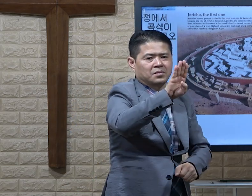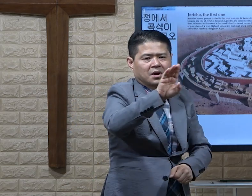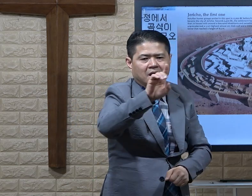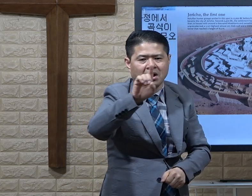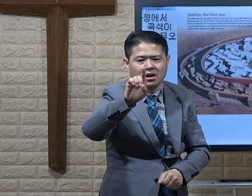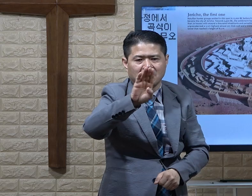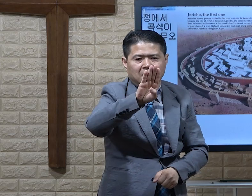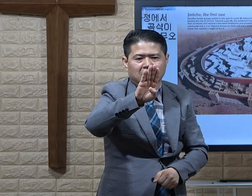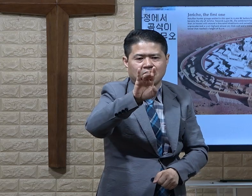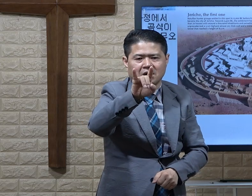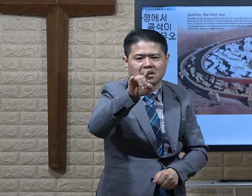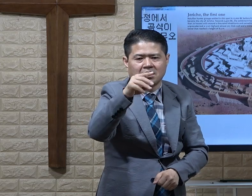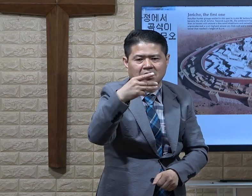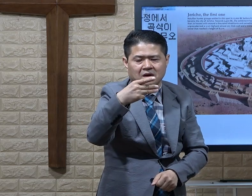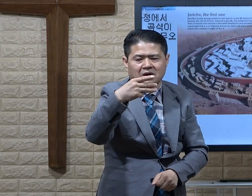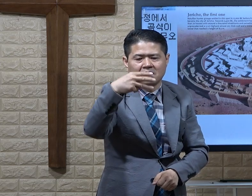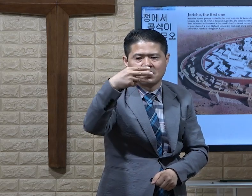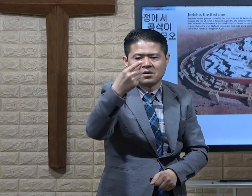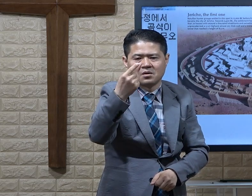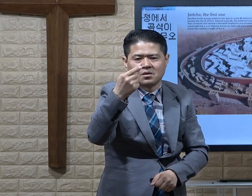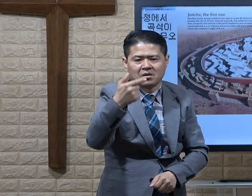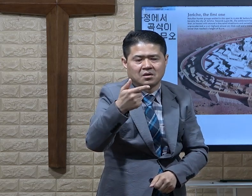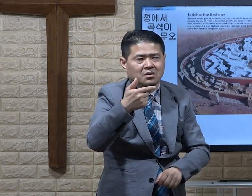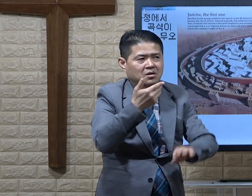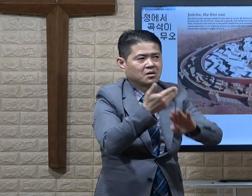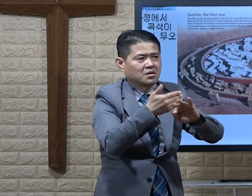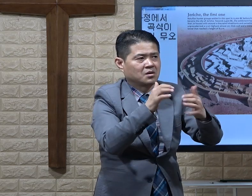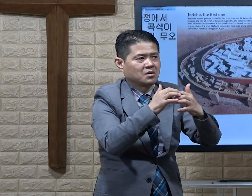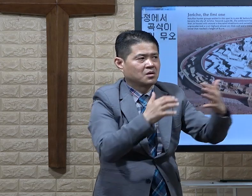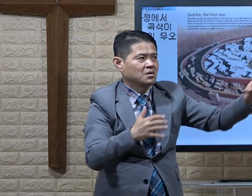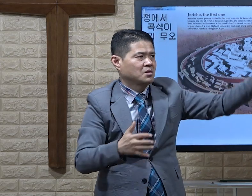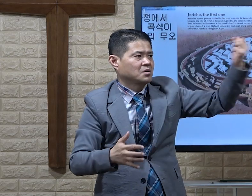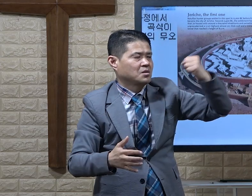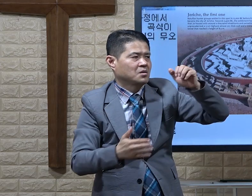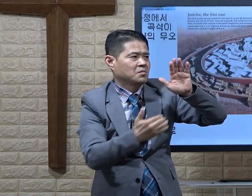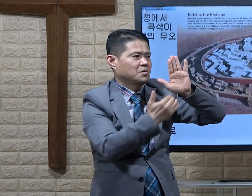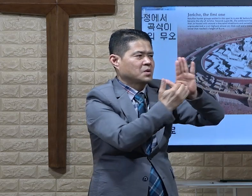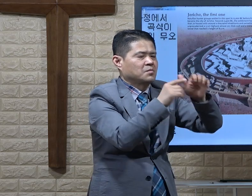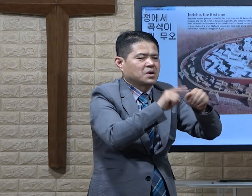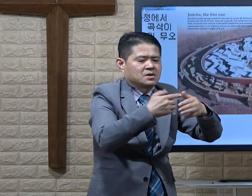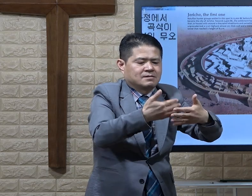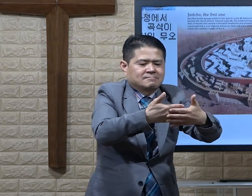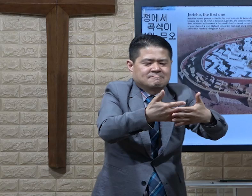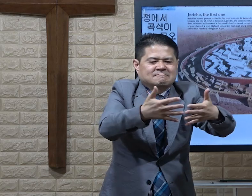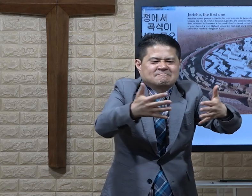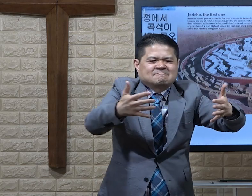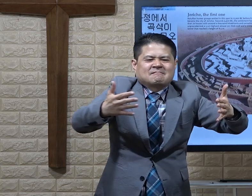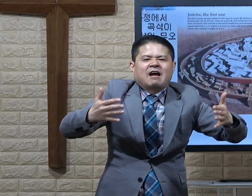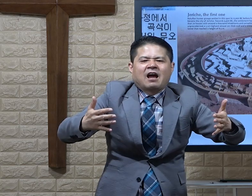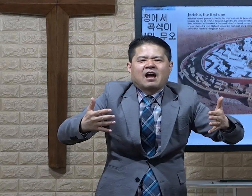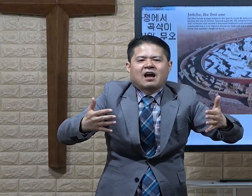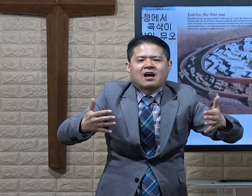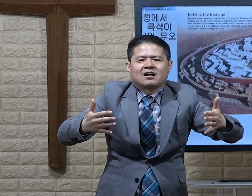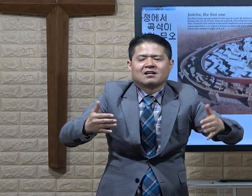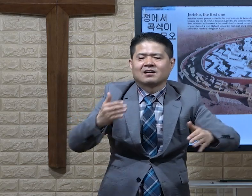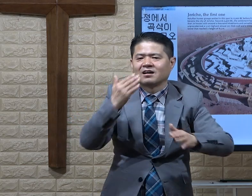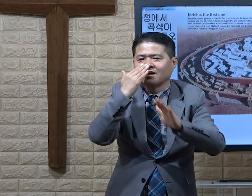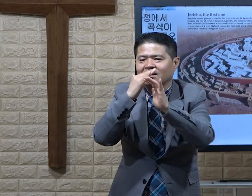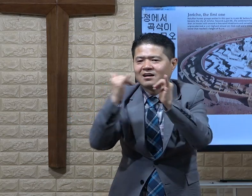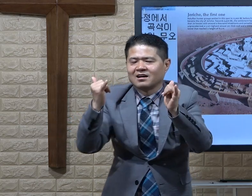했고요. 또한 바벨론 나라가 침략을 하는데 그것을 견고하게 막기 위해서 세웠던 것입니다.